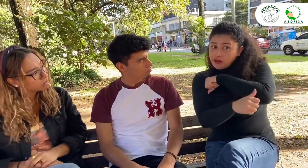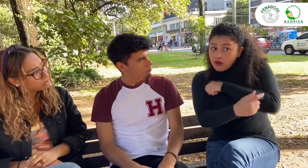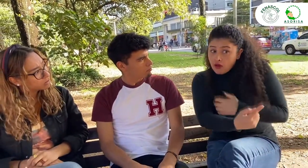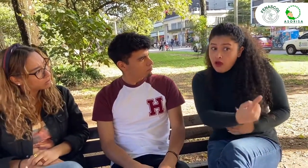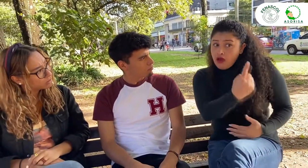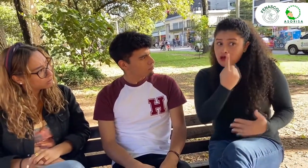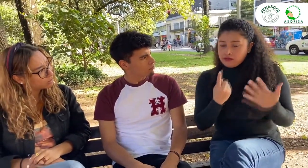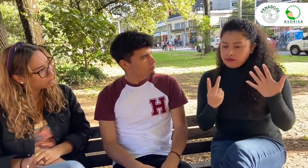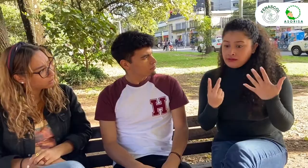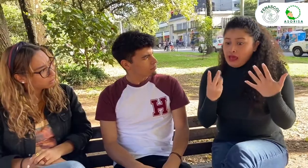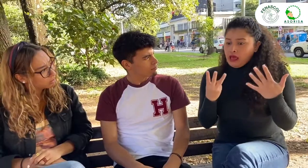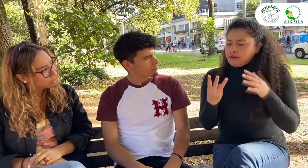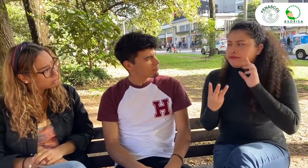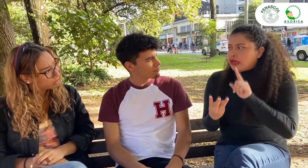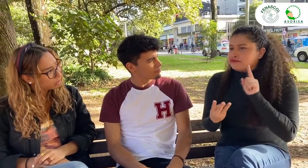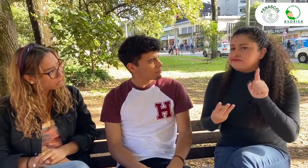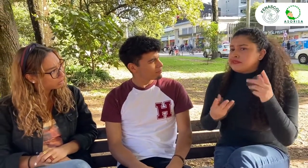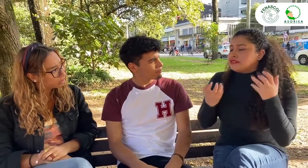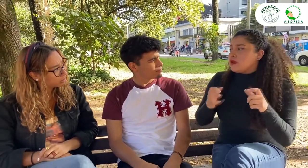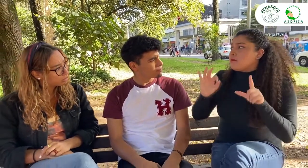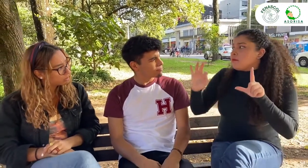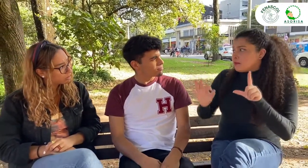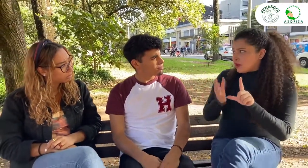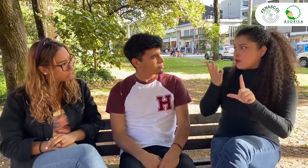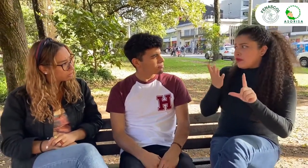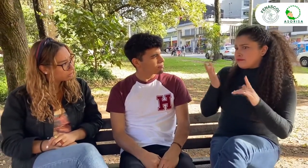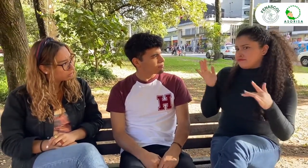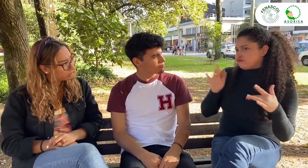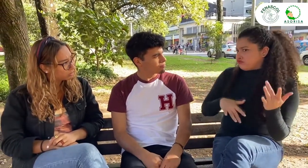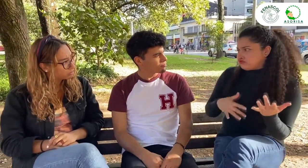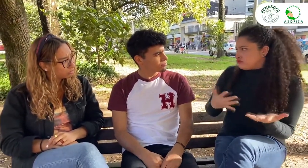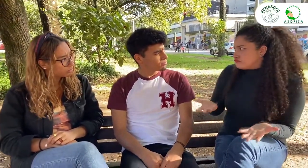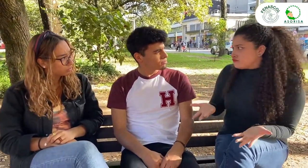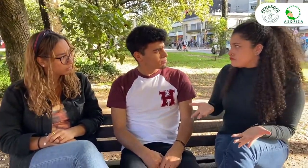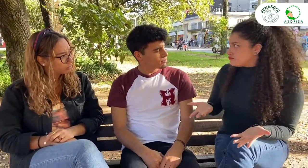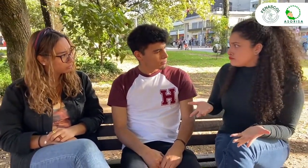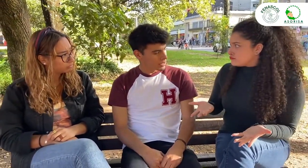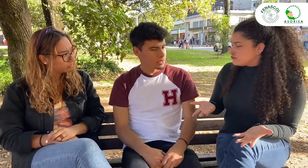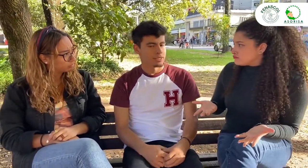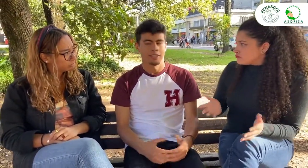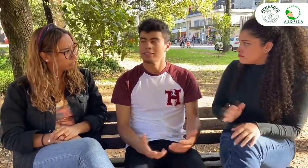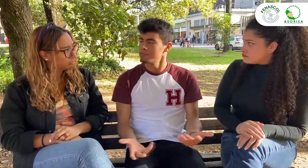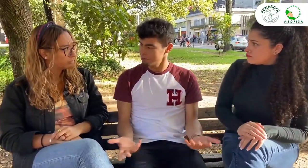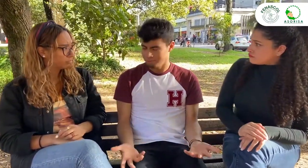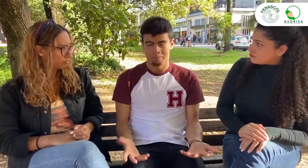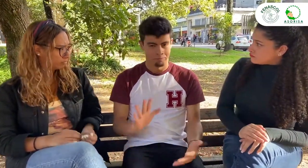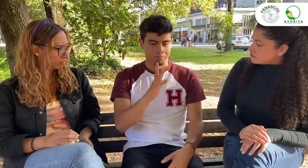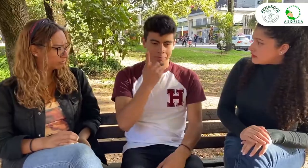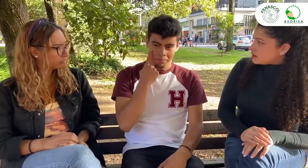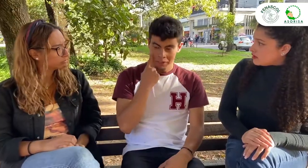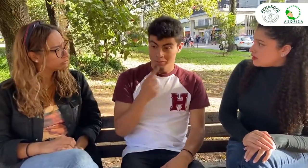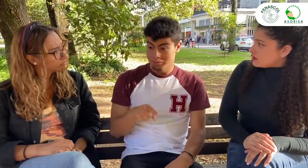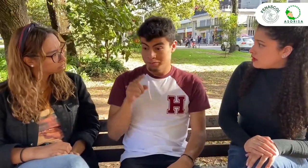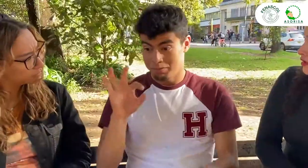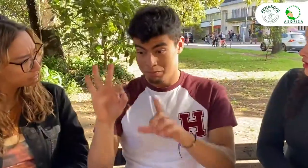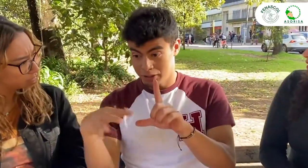otras tres personas de boyacá quieren asistir virtual no podrían estar en el grupo esperen les explico el grupo de 10 personas